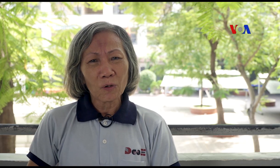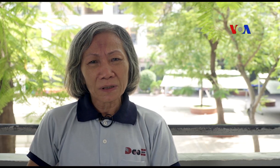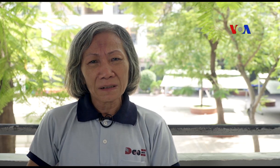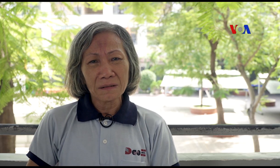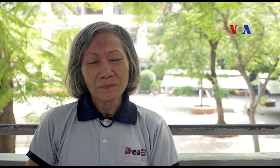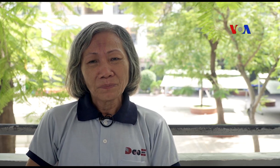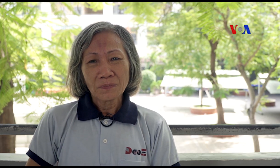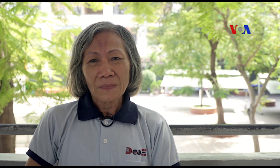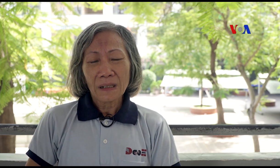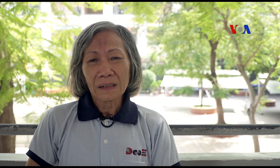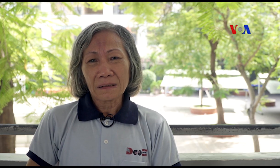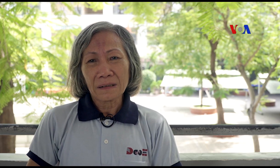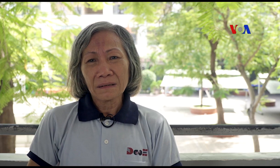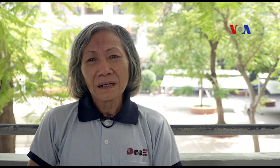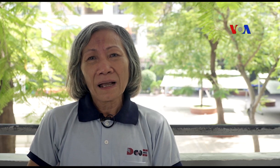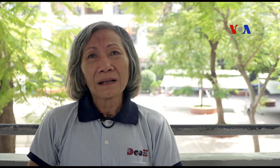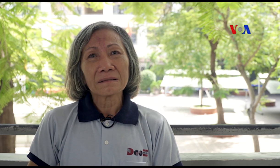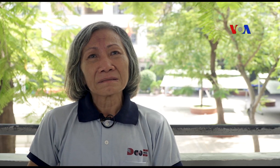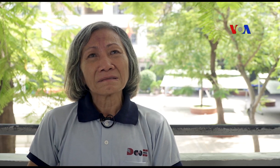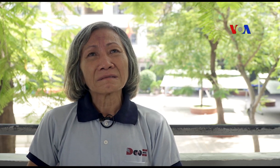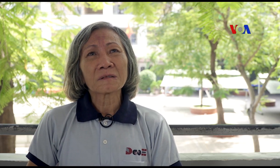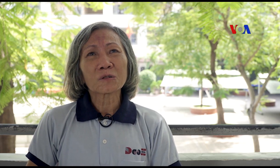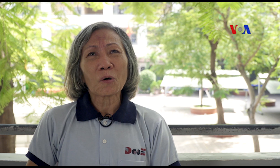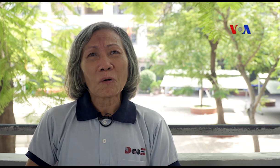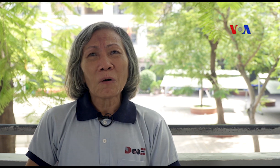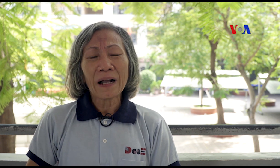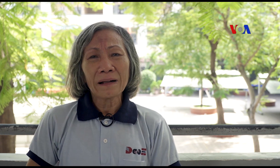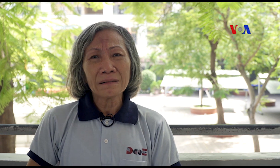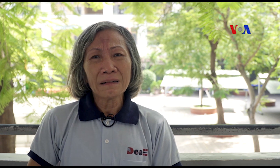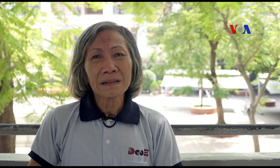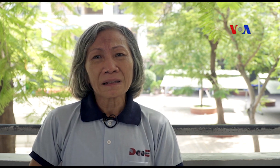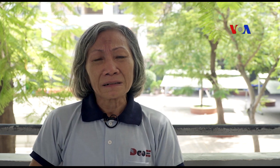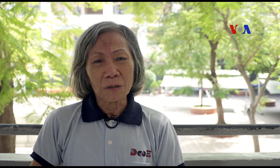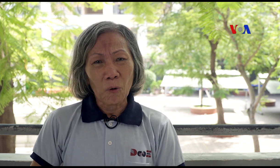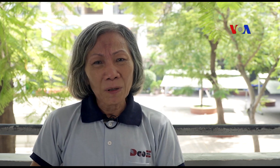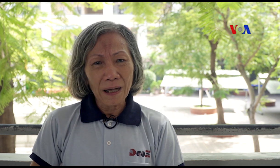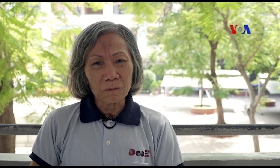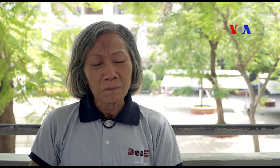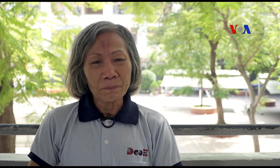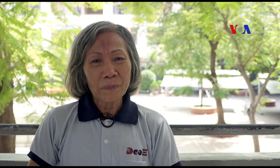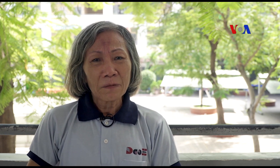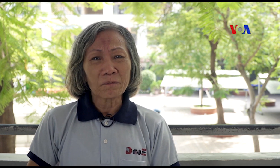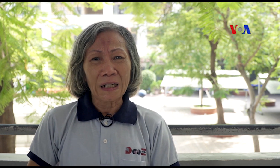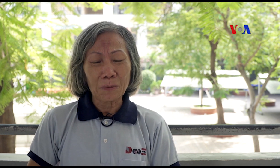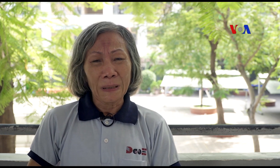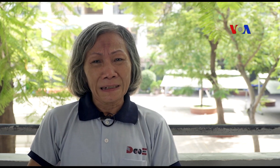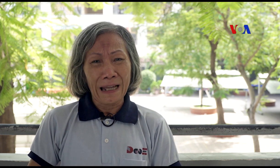tư, thành tự ra tôi cố gắng tự nhủ lòng bực mình dậy.